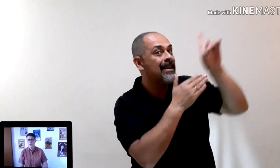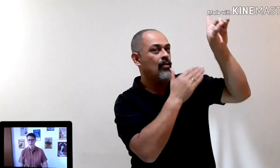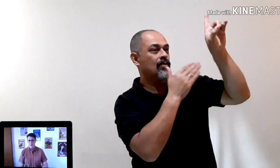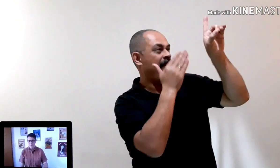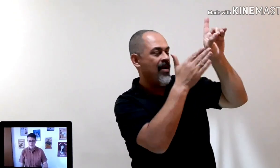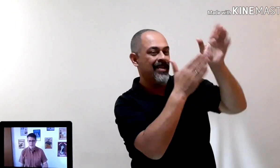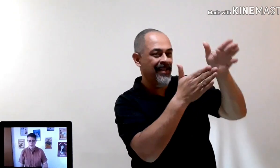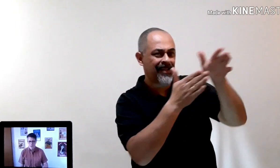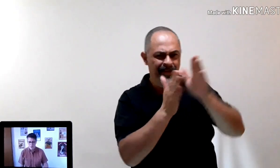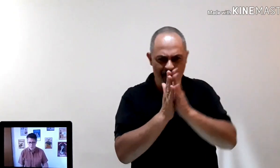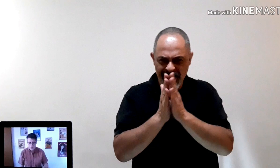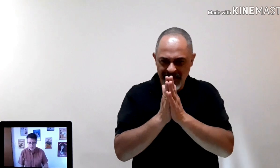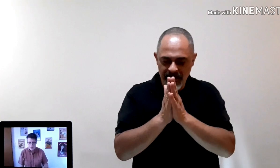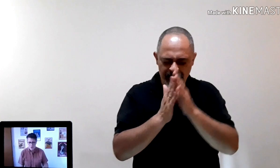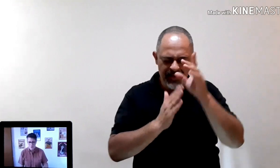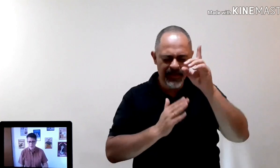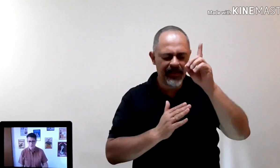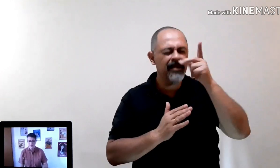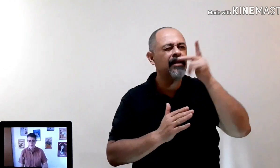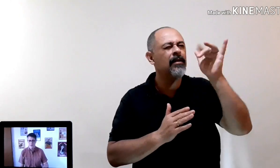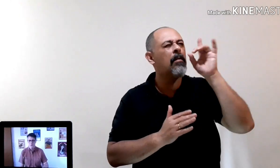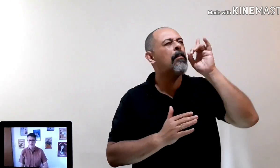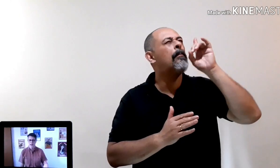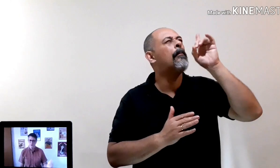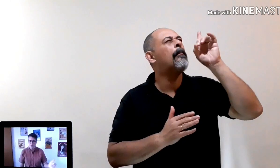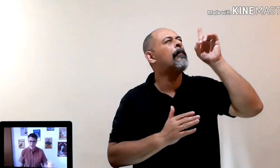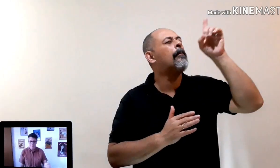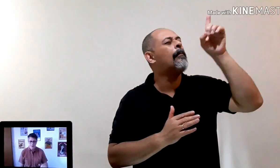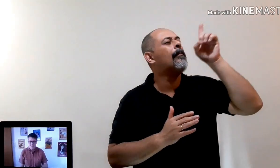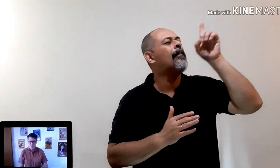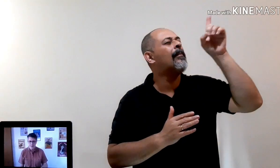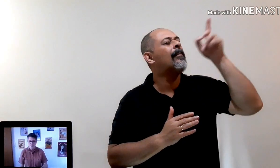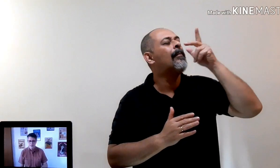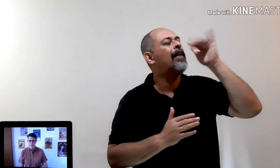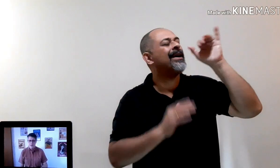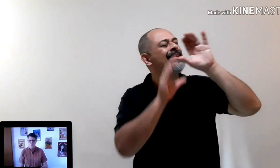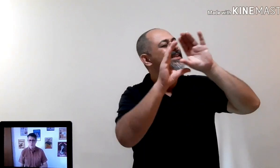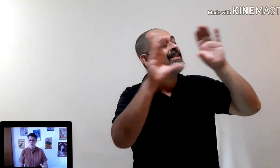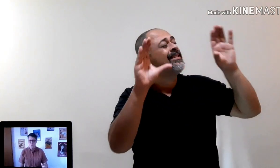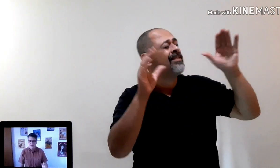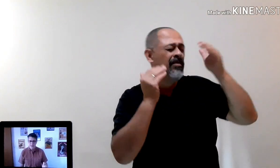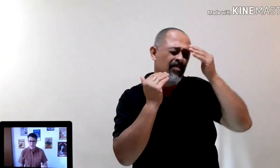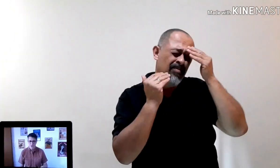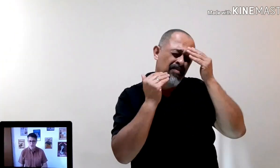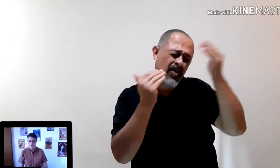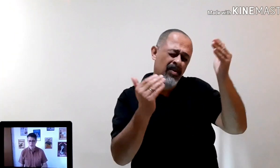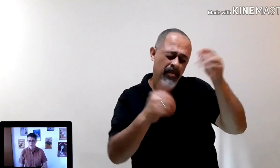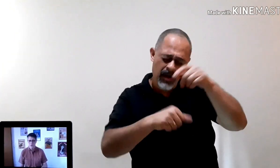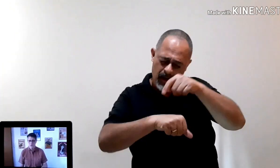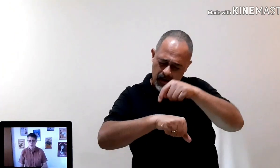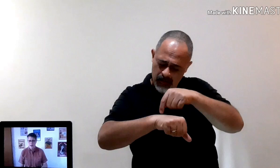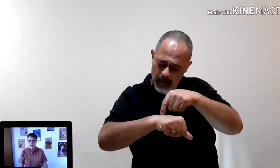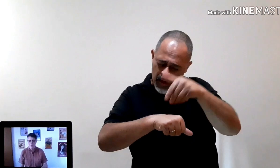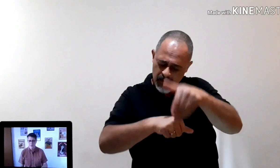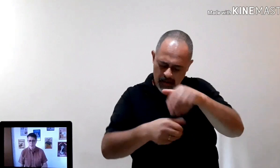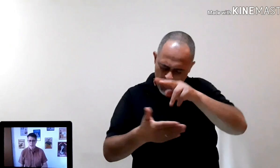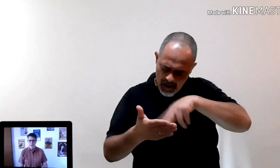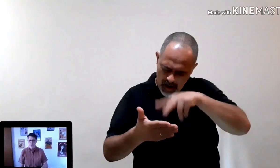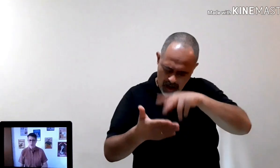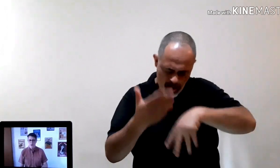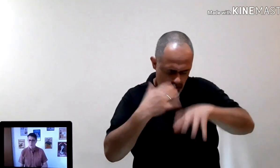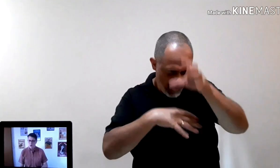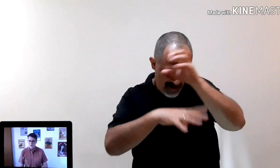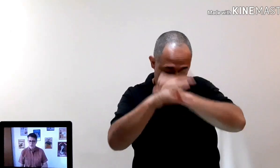Deus. Pai Celestial, te agradeço por esse momento. Obrigado, Pai, por essa oportunidade que a gente tem de estar estudando a tua